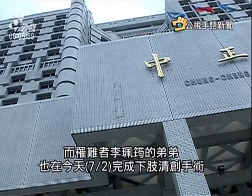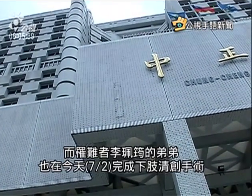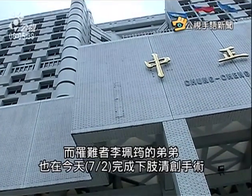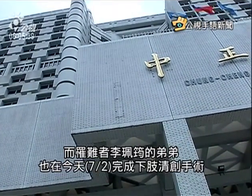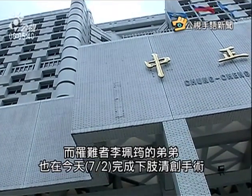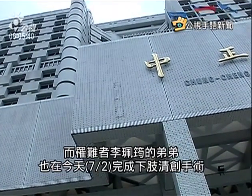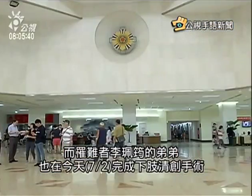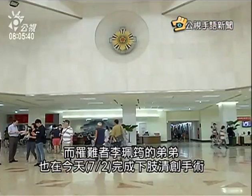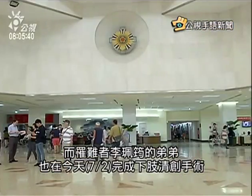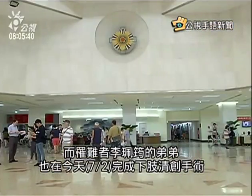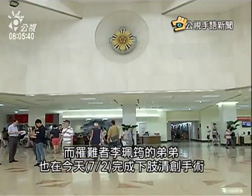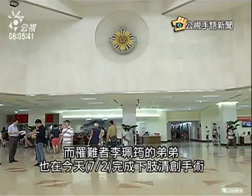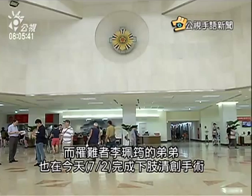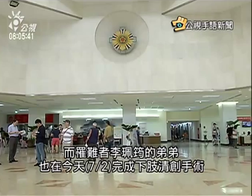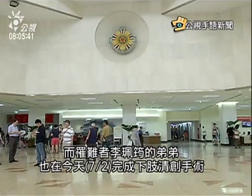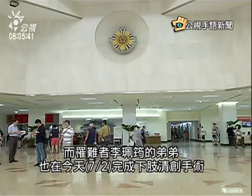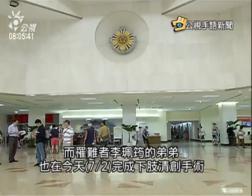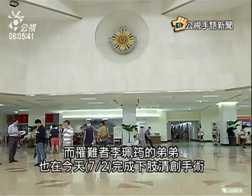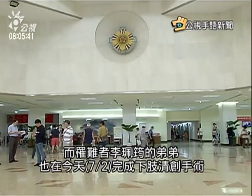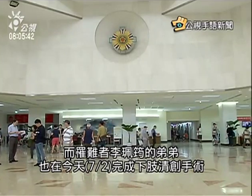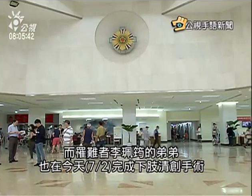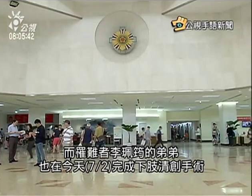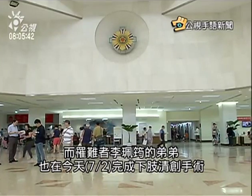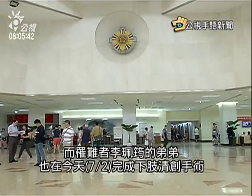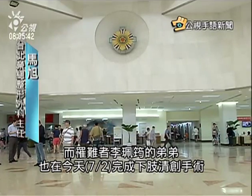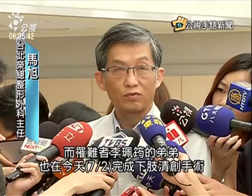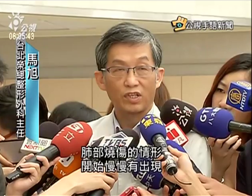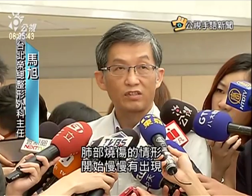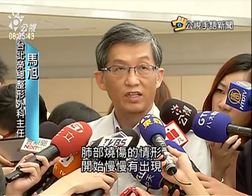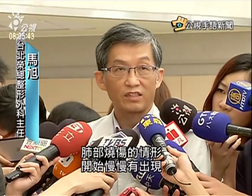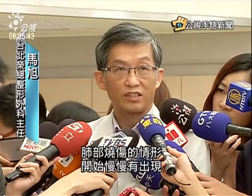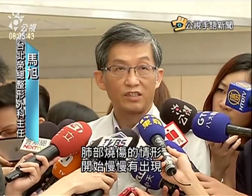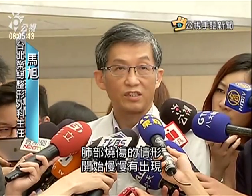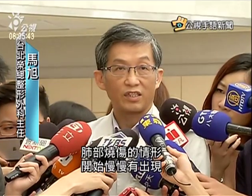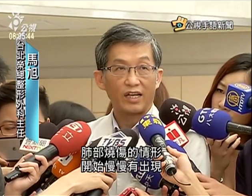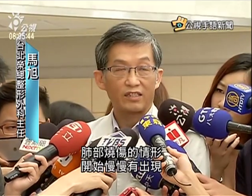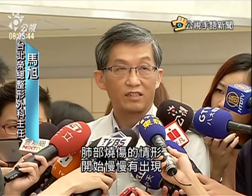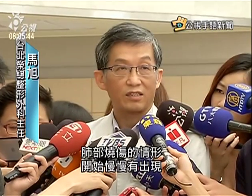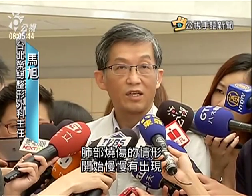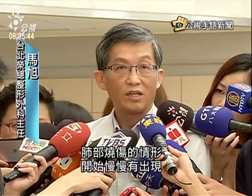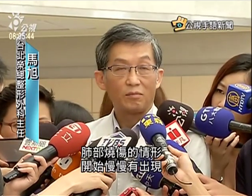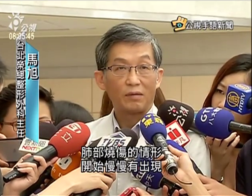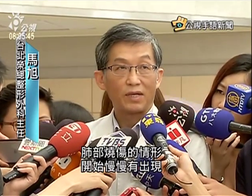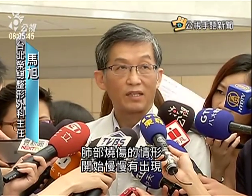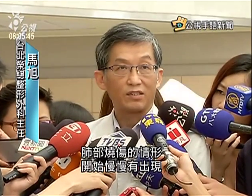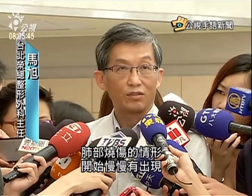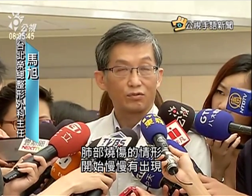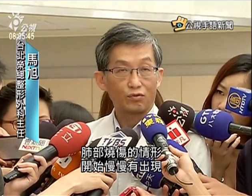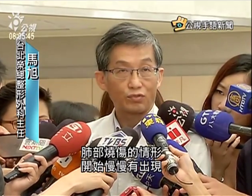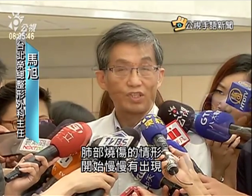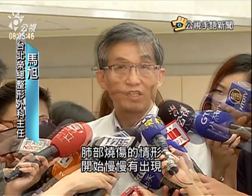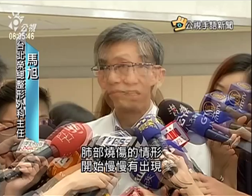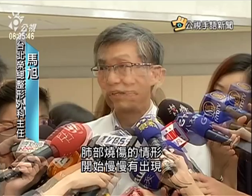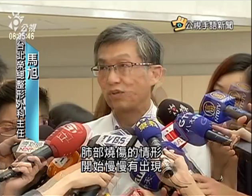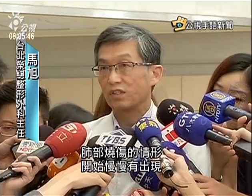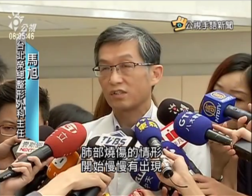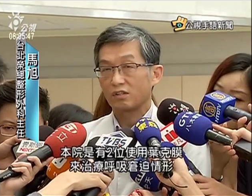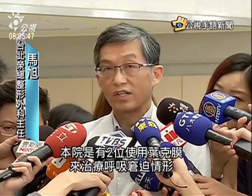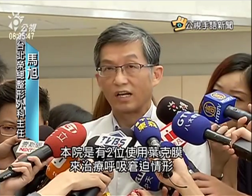弟弟也在今天完成下肢清创手术。 肺部烧伤的情形开始慢慢有出现，本院是有